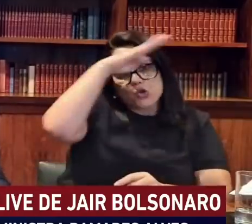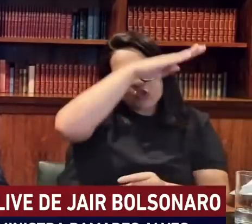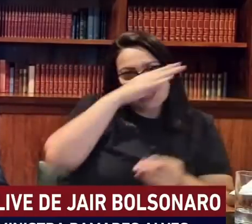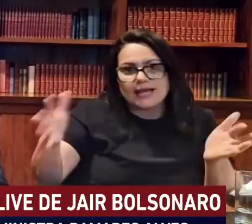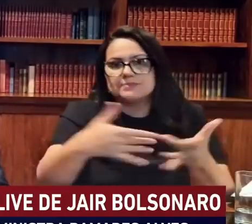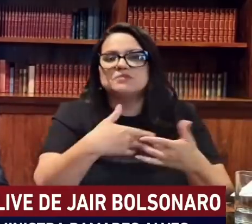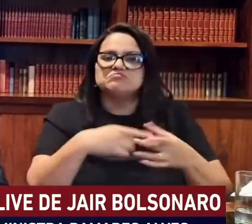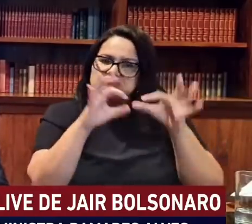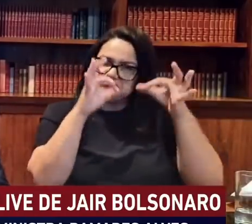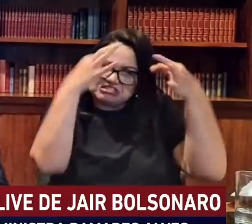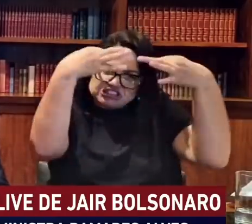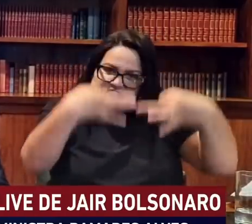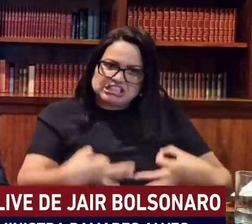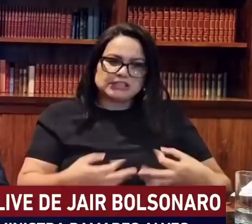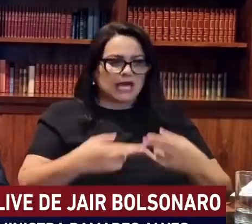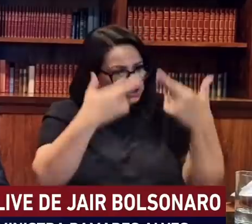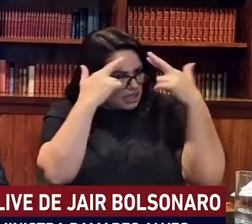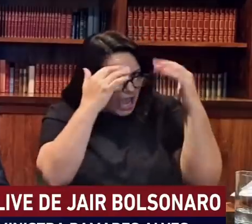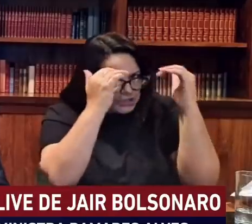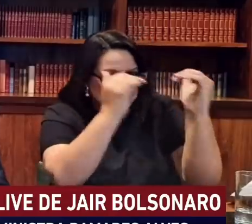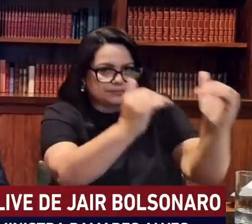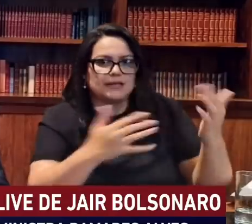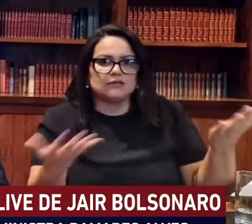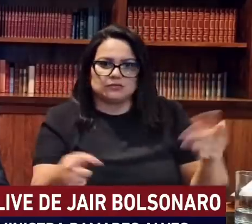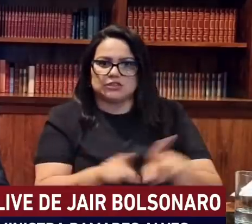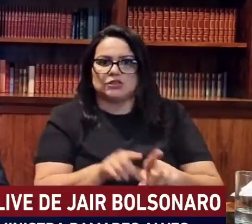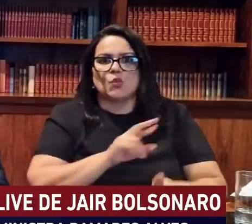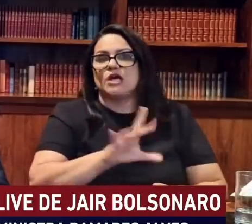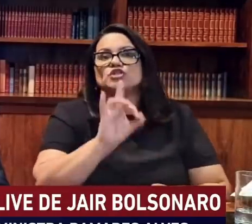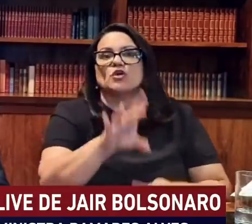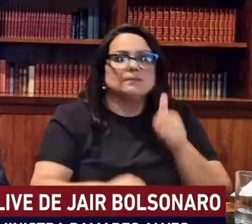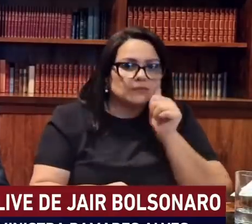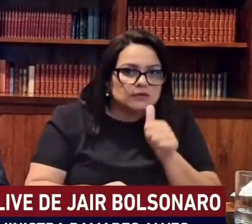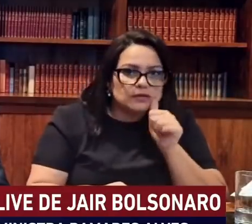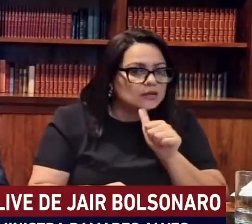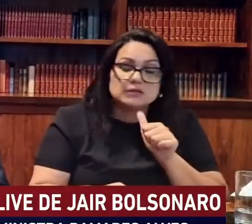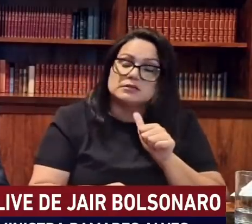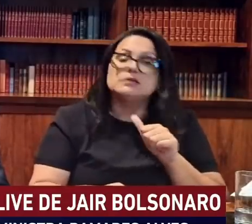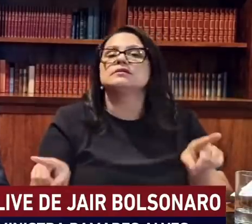com dignidade, com respeito. E a gente não recebeu só a mulher ucraniana.